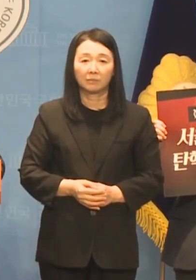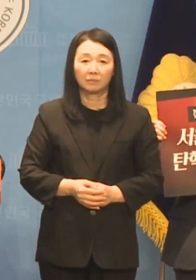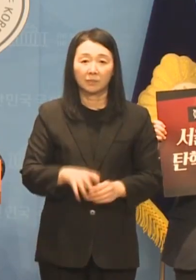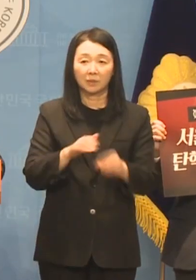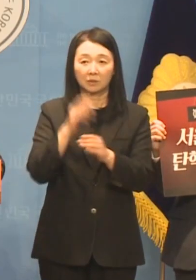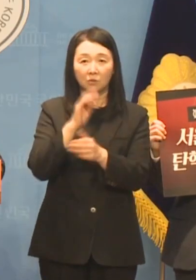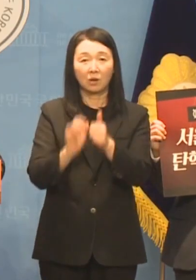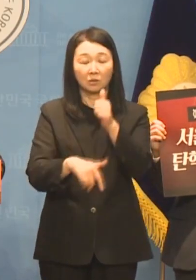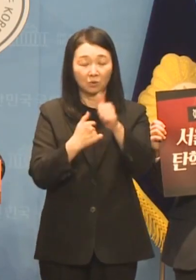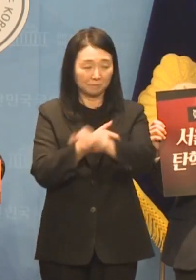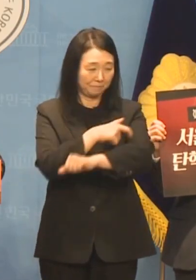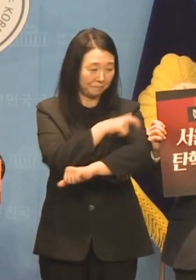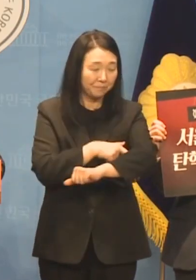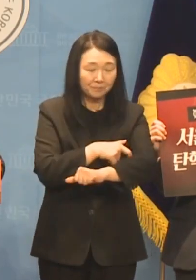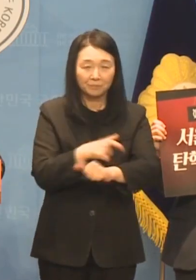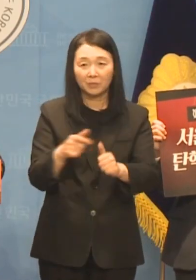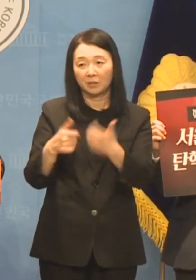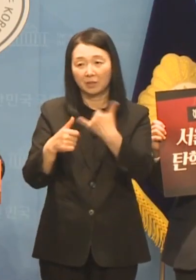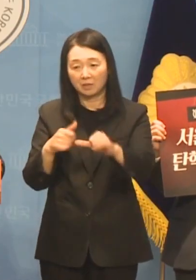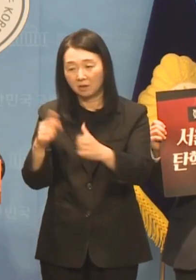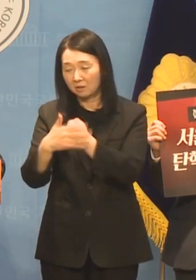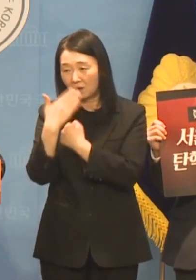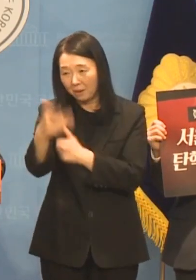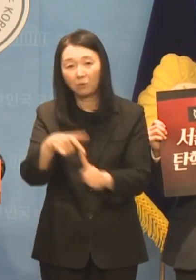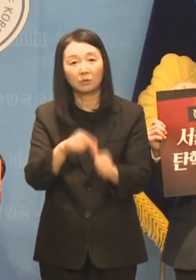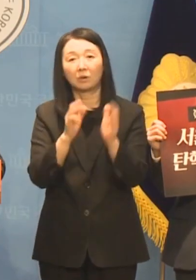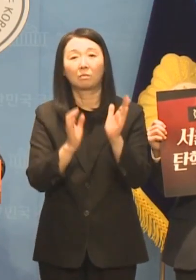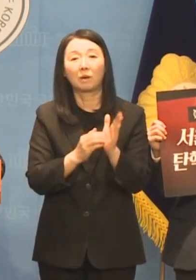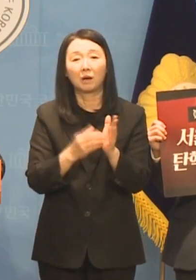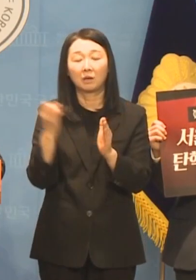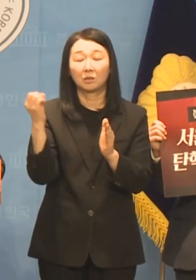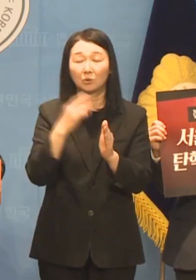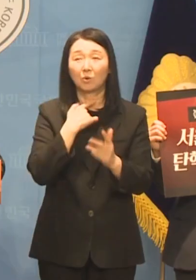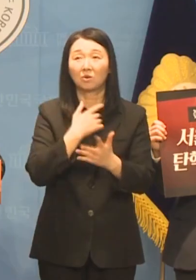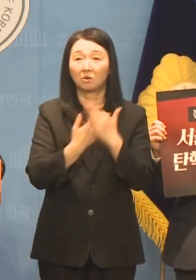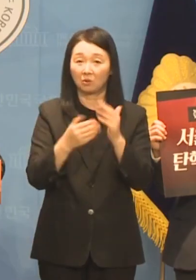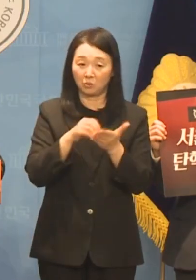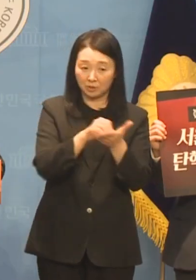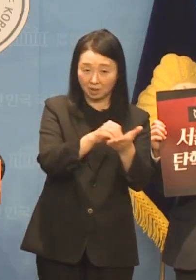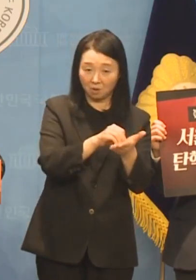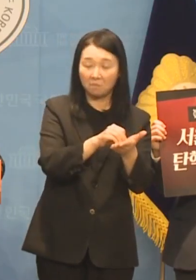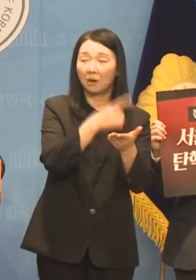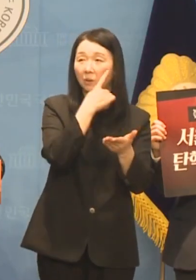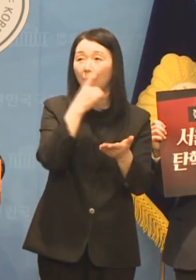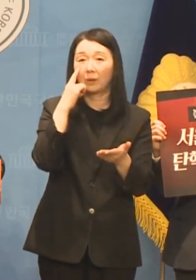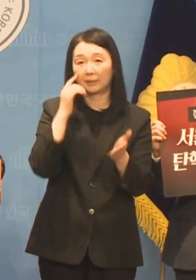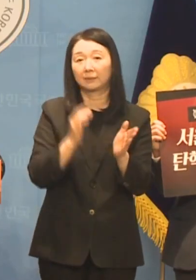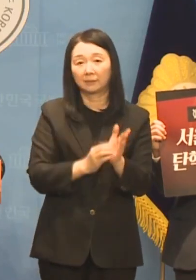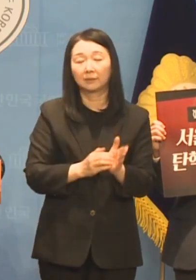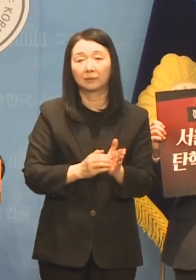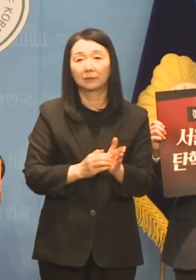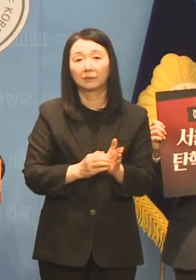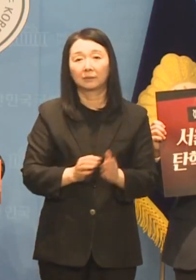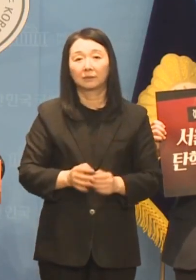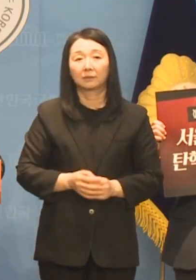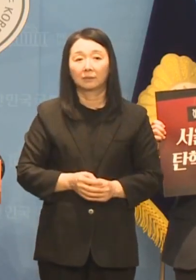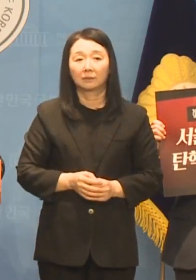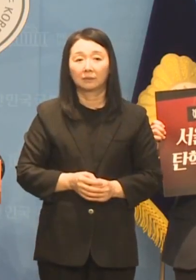선관위 고위 간부들의 자녀가 특혜를 받고 경력직으로 채용된 것이 확인되었습니다.